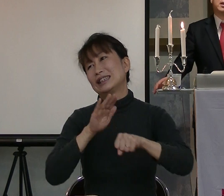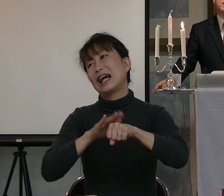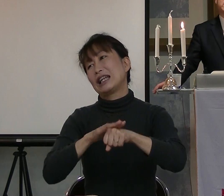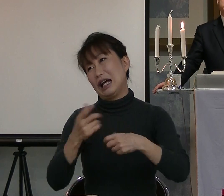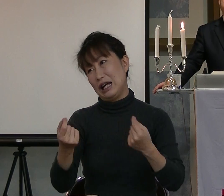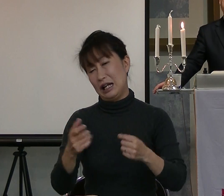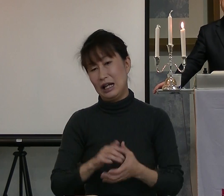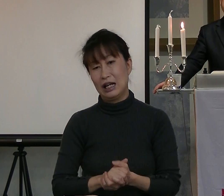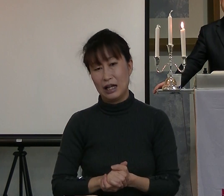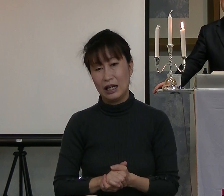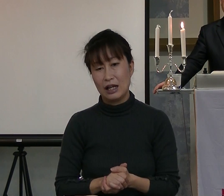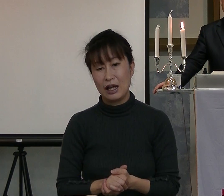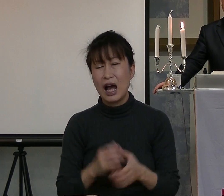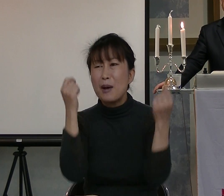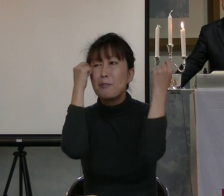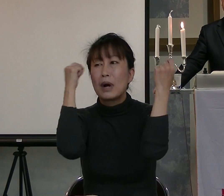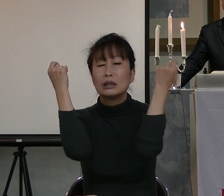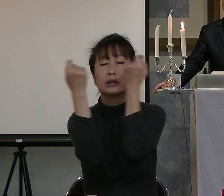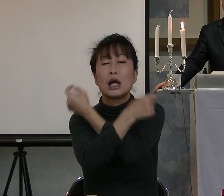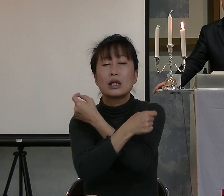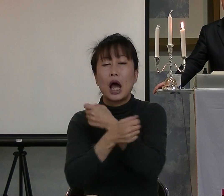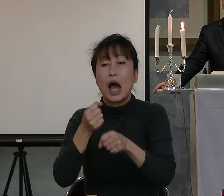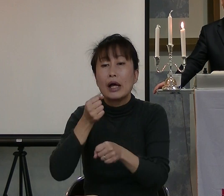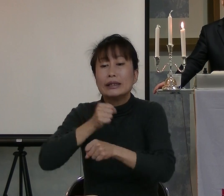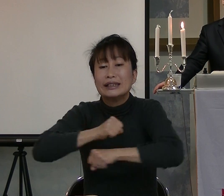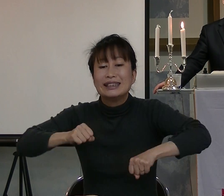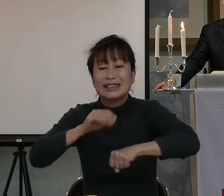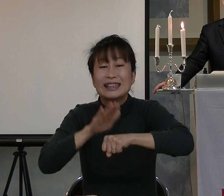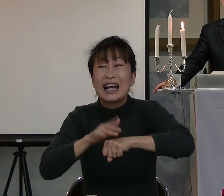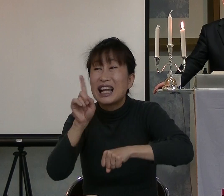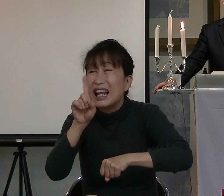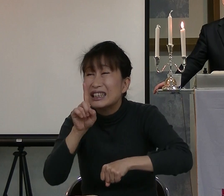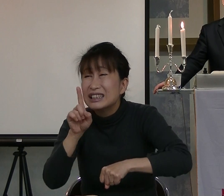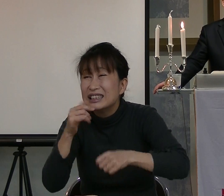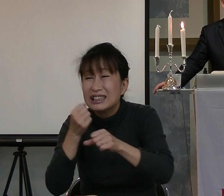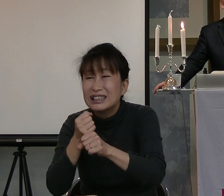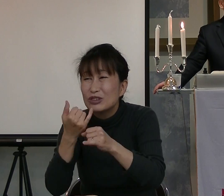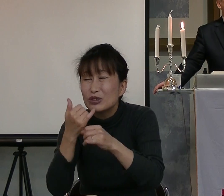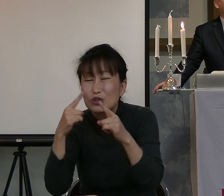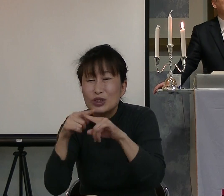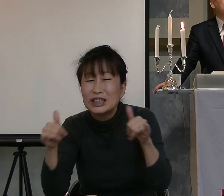間違った信仰者たちは自分は何もせずに